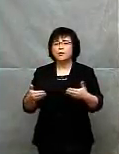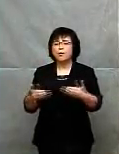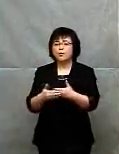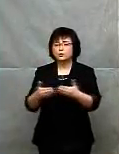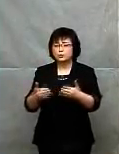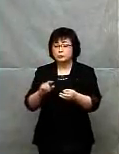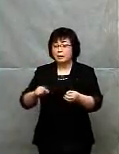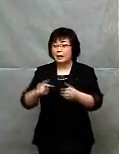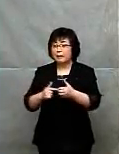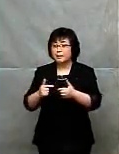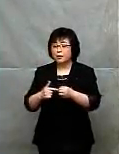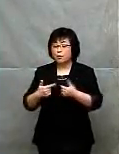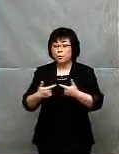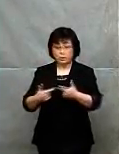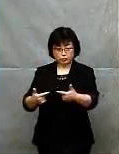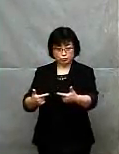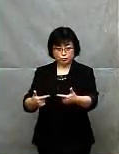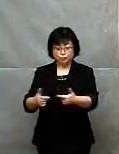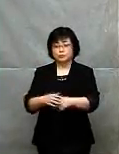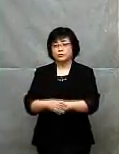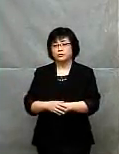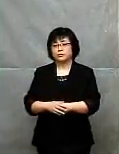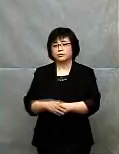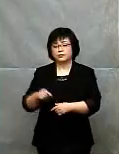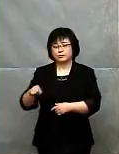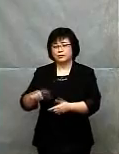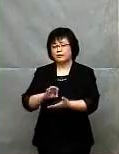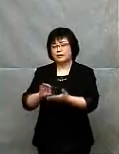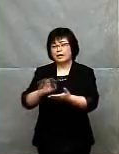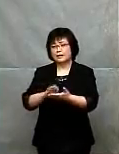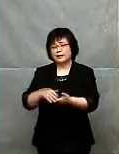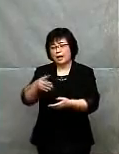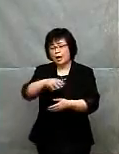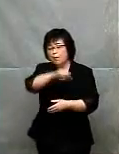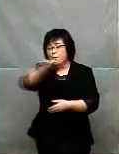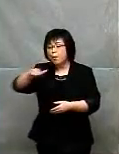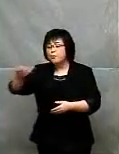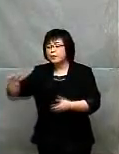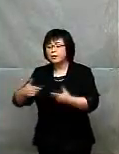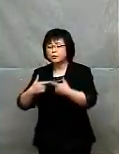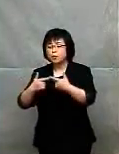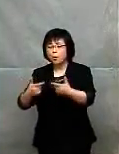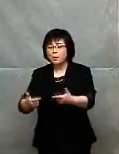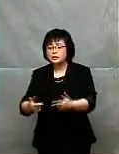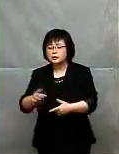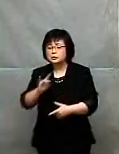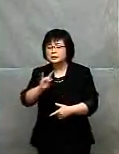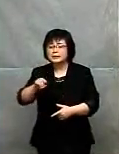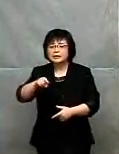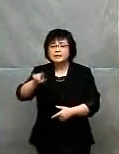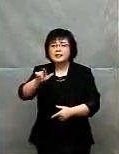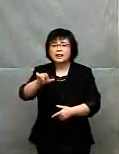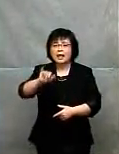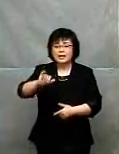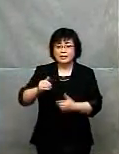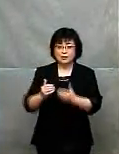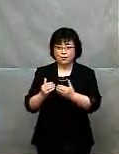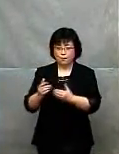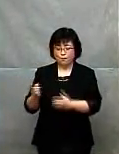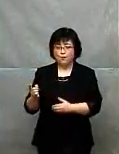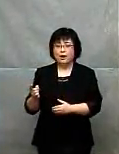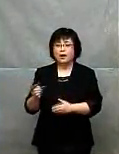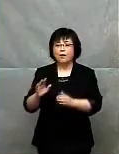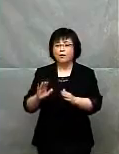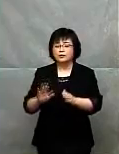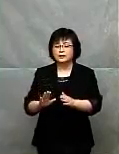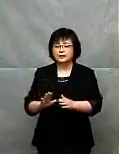は山交バスですね、の路線バス等で使用されたボンネットバス銀霊号が本日の